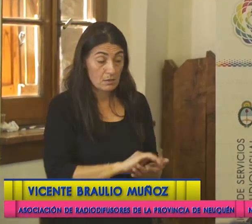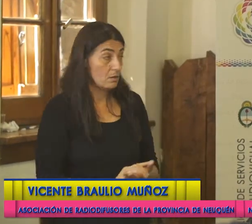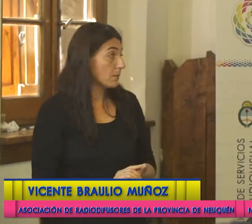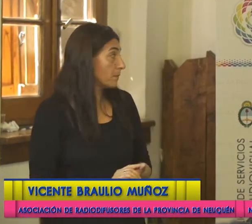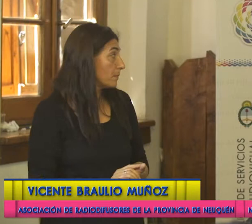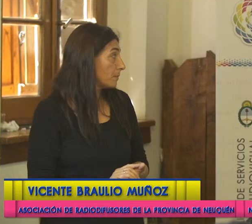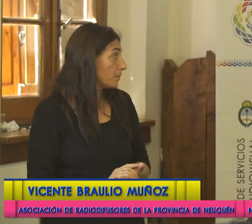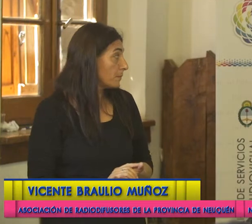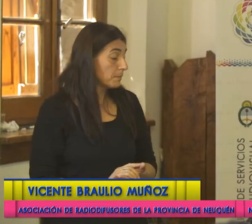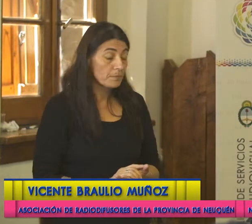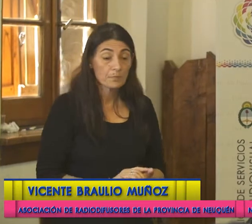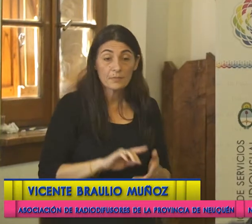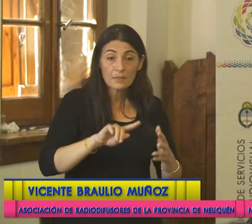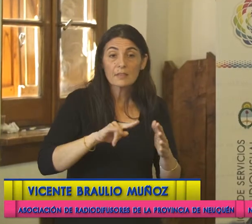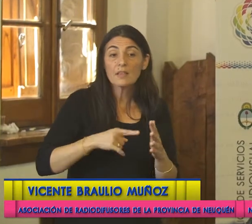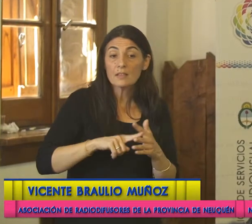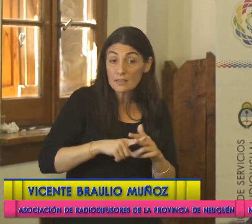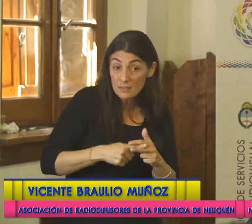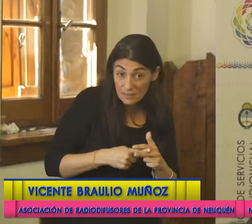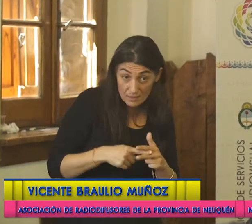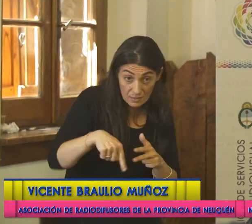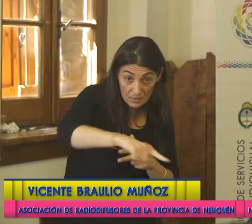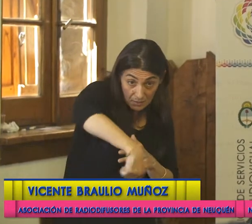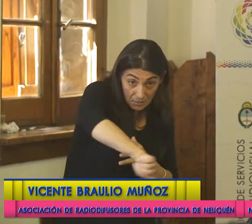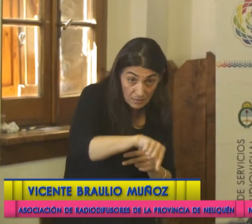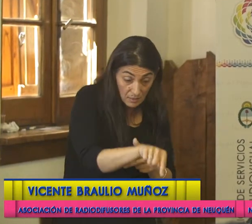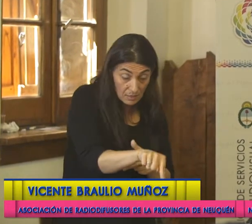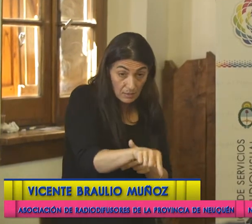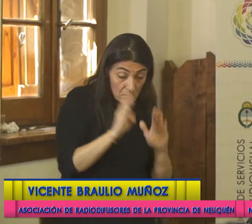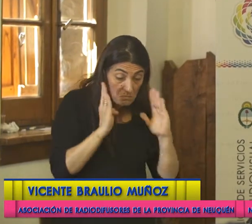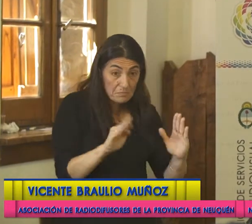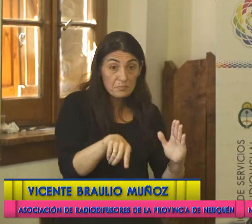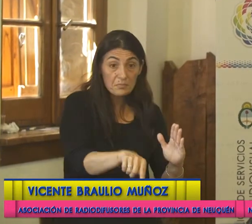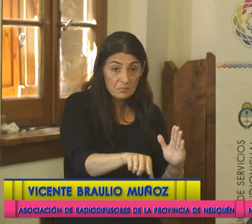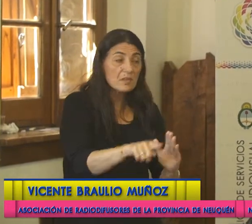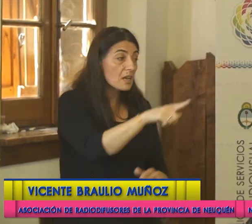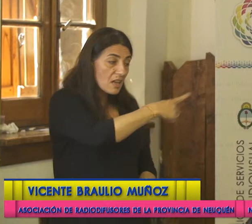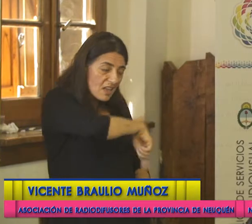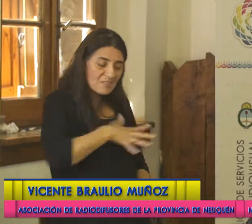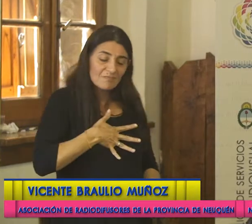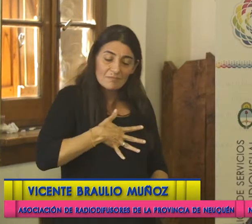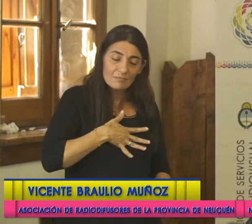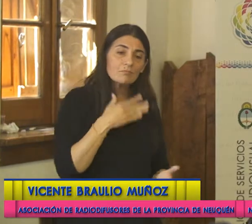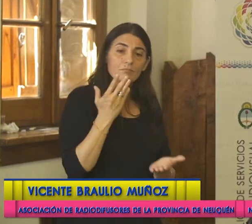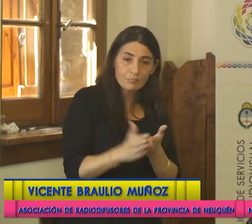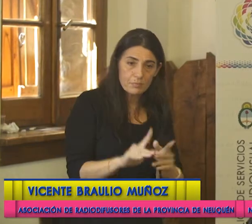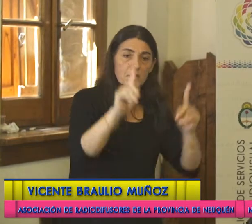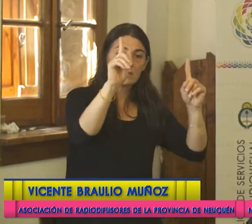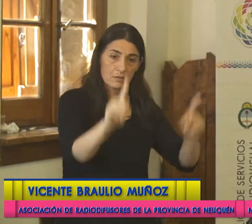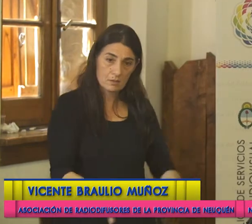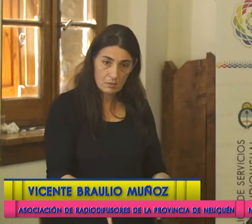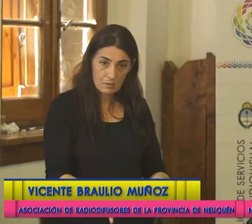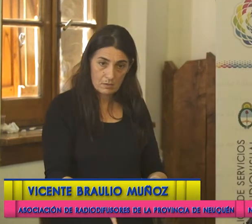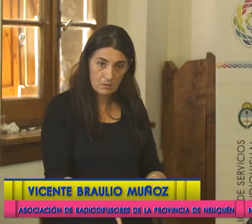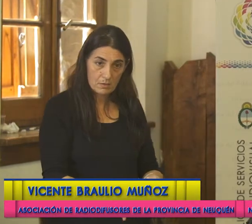en la parte técnica y con respecto a la autoridad de aplicación de la ley nos sentimos discriminados también ya que padecemos que